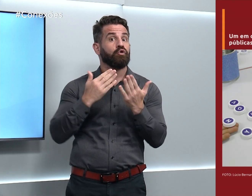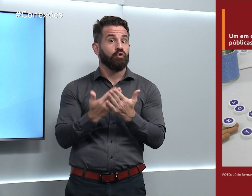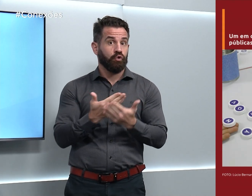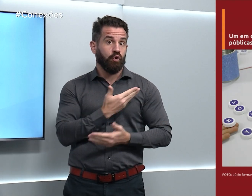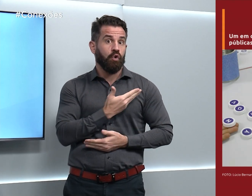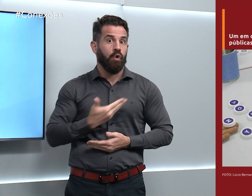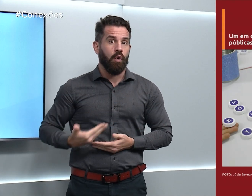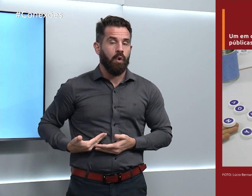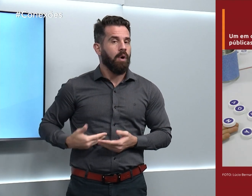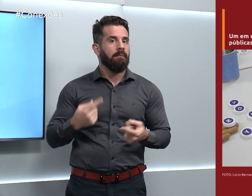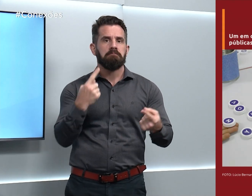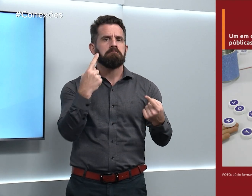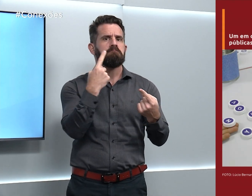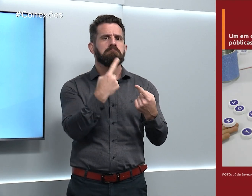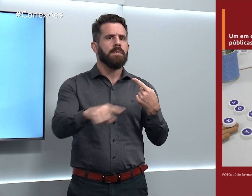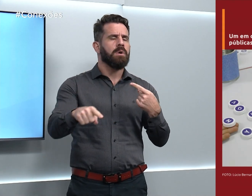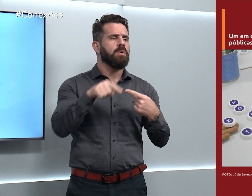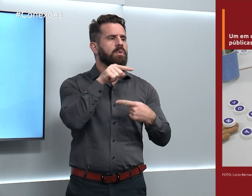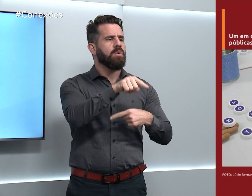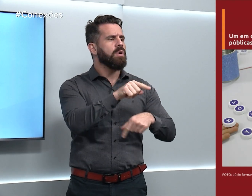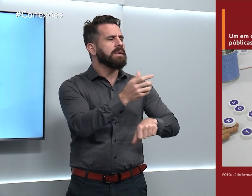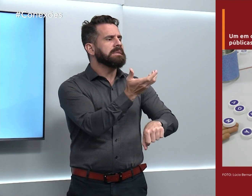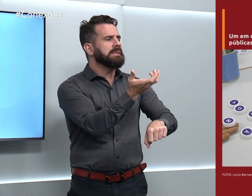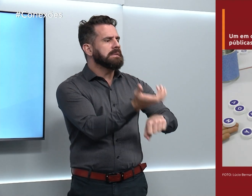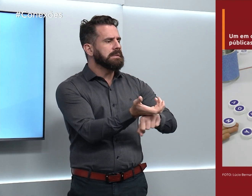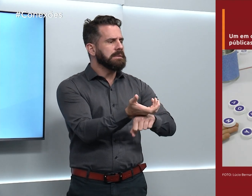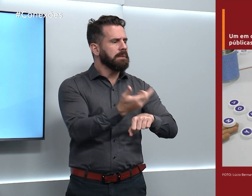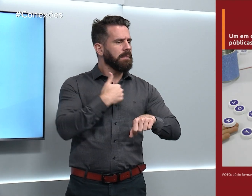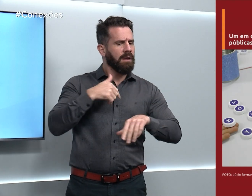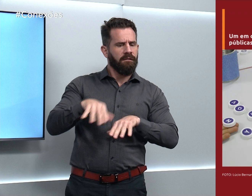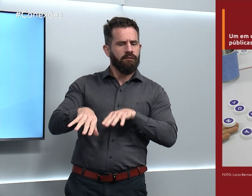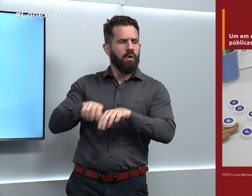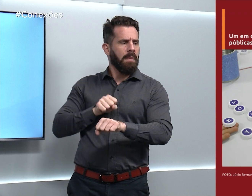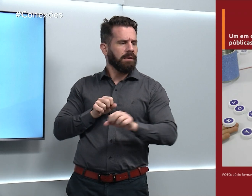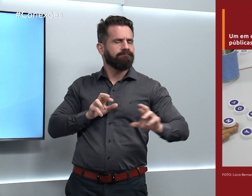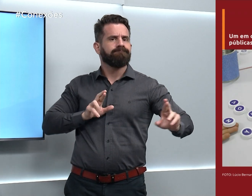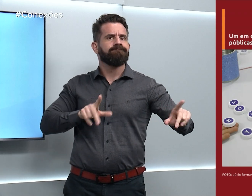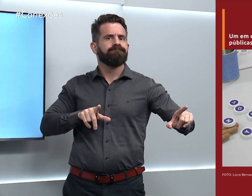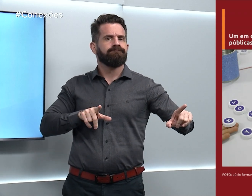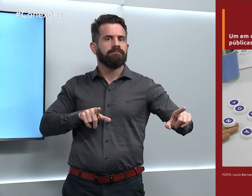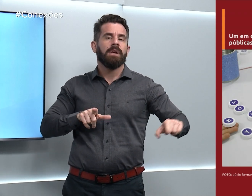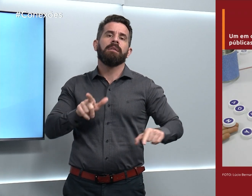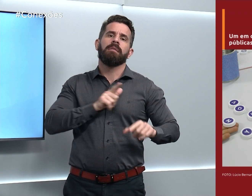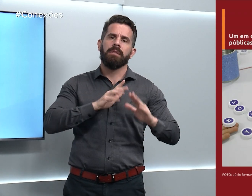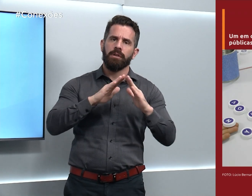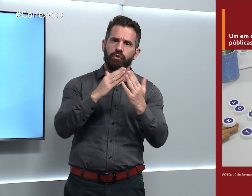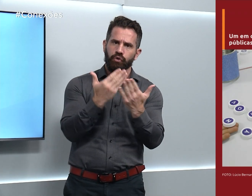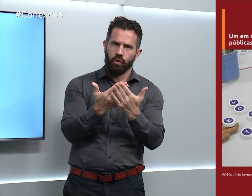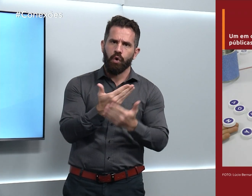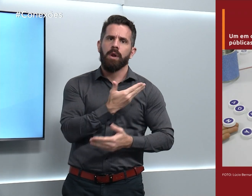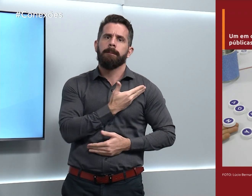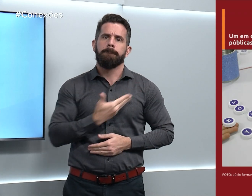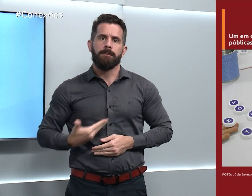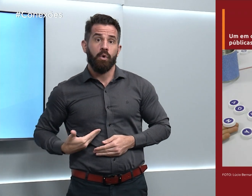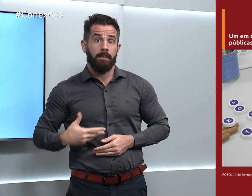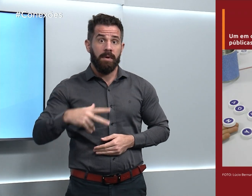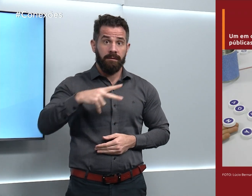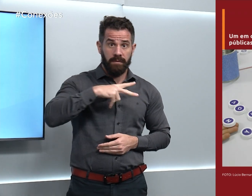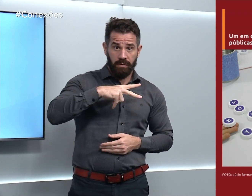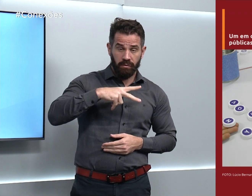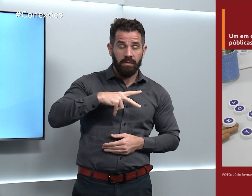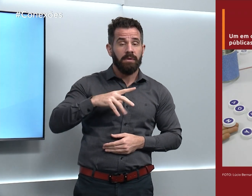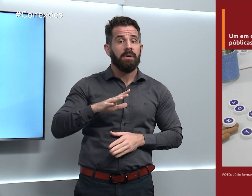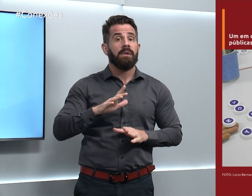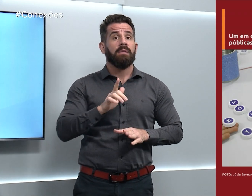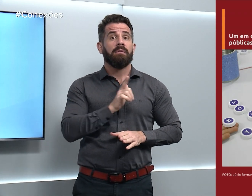formação adequada para a disciplina que leciona. Considerando tanto escolas públicas quanto privadas, esse percentual